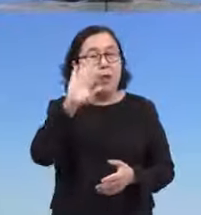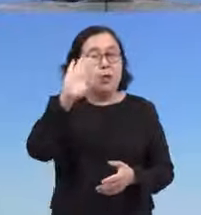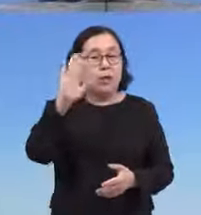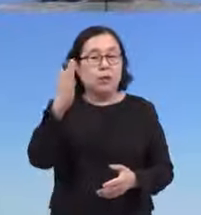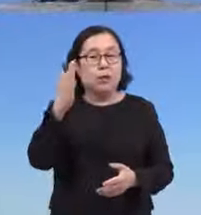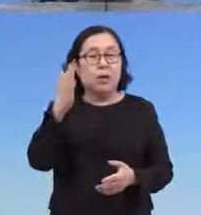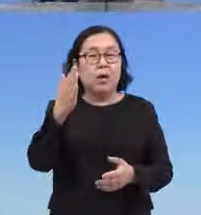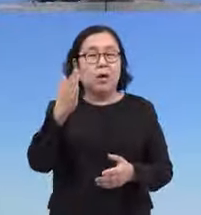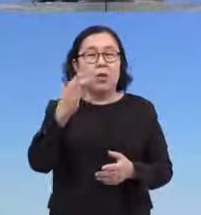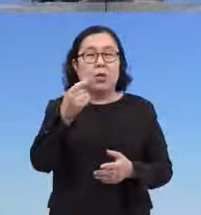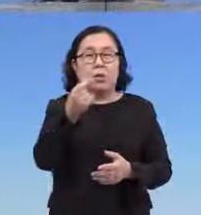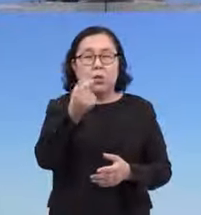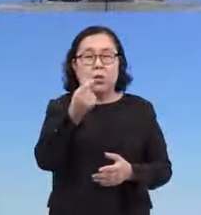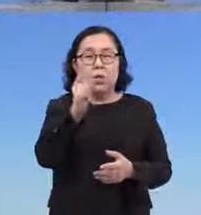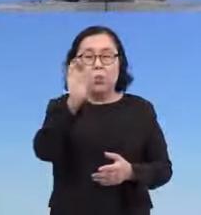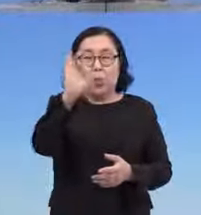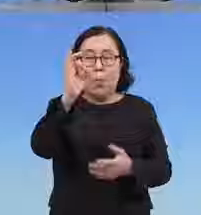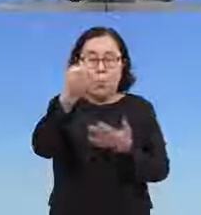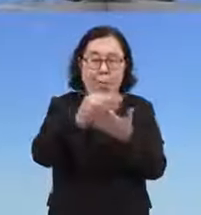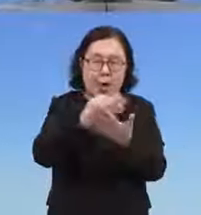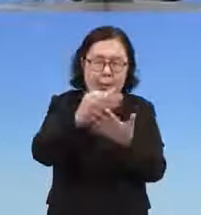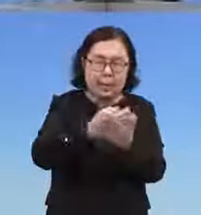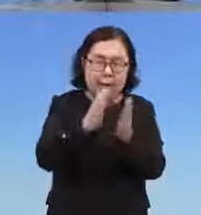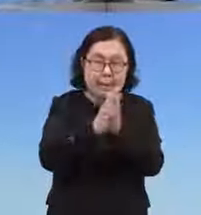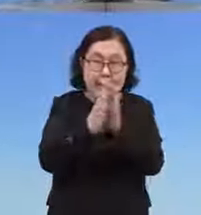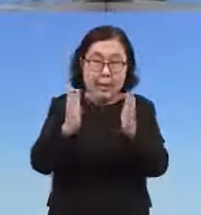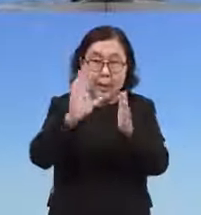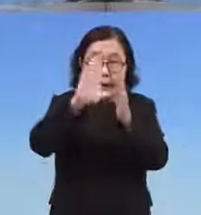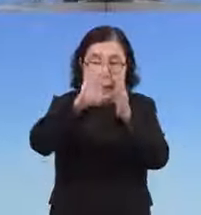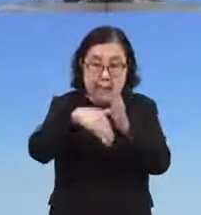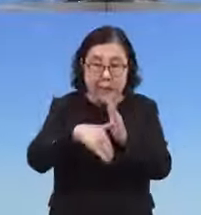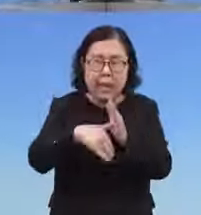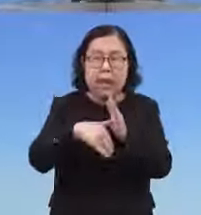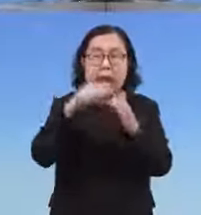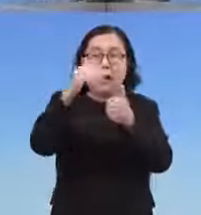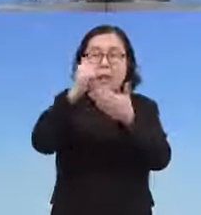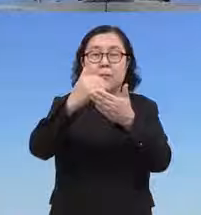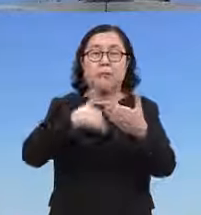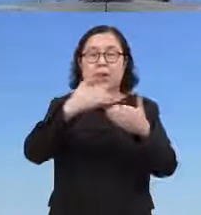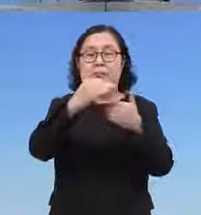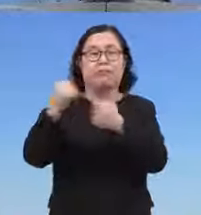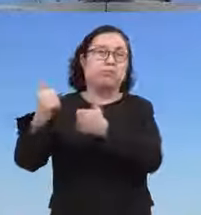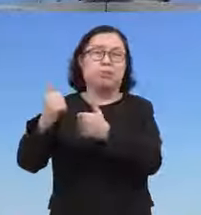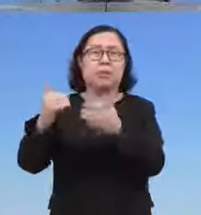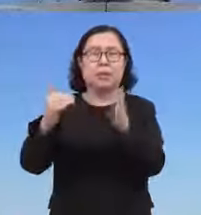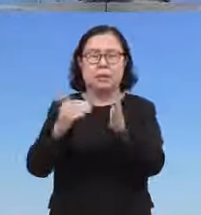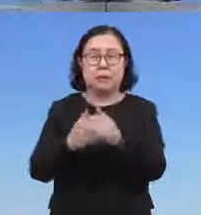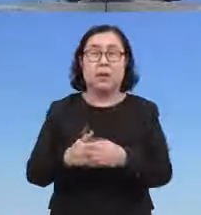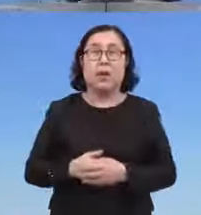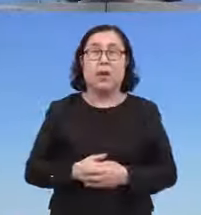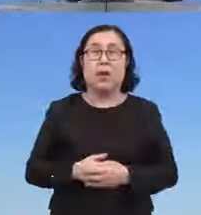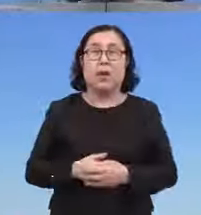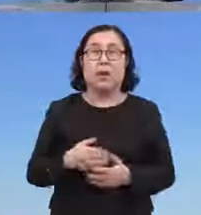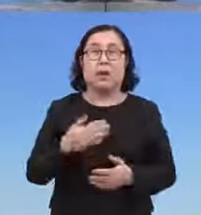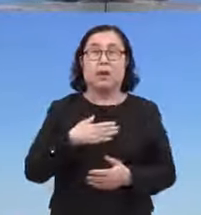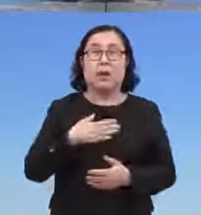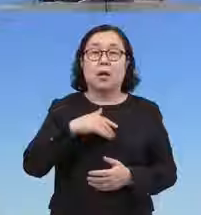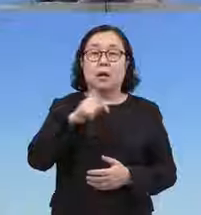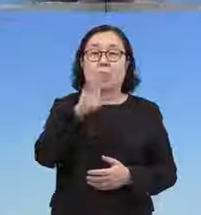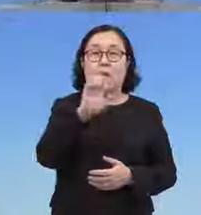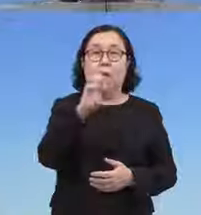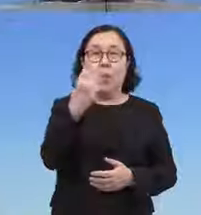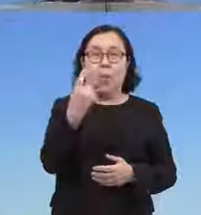저에게 부르심이 있었잖아요. 어느 날 우연히 한국에서 날라온 그 교포신문을